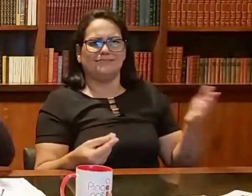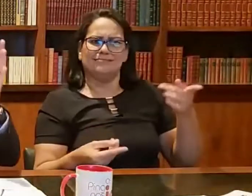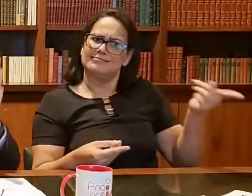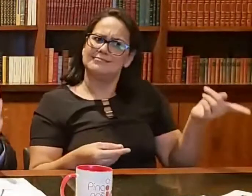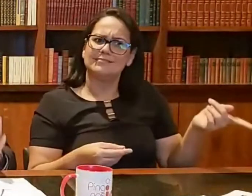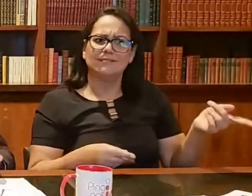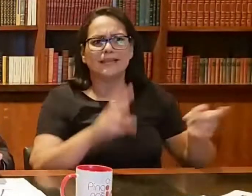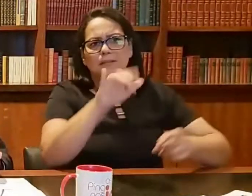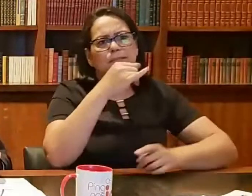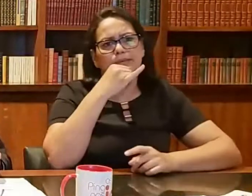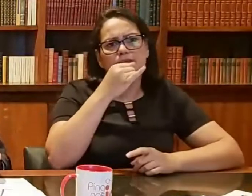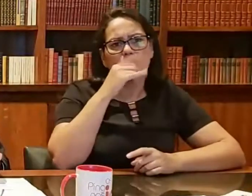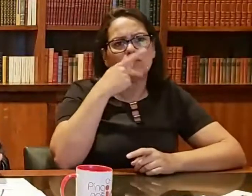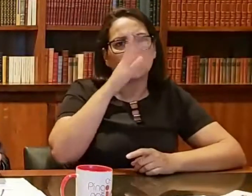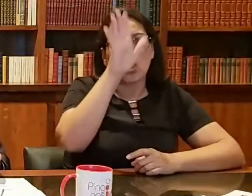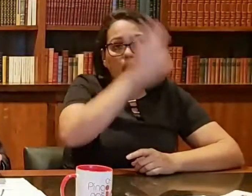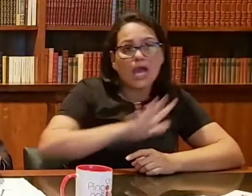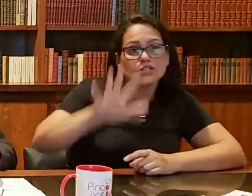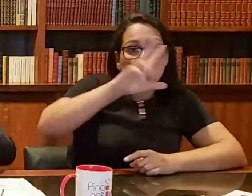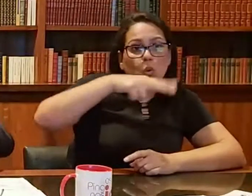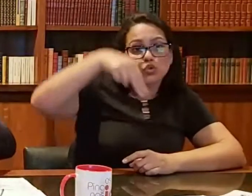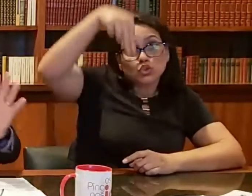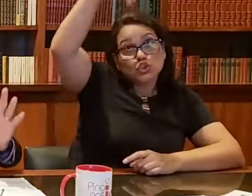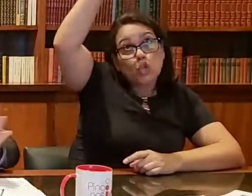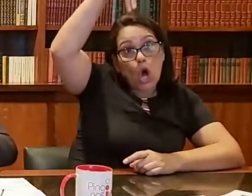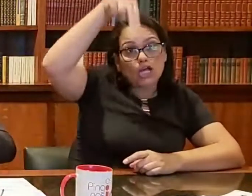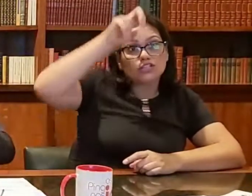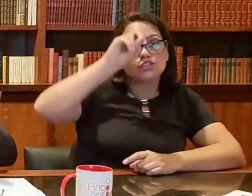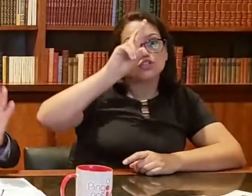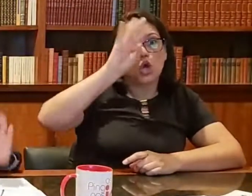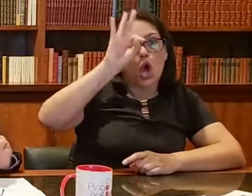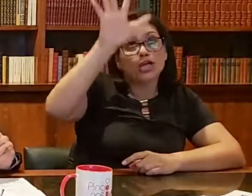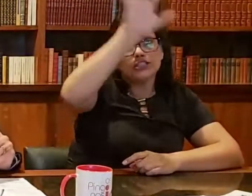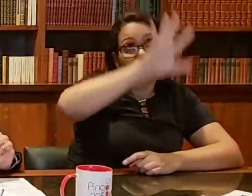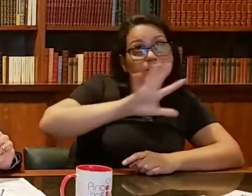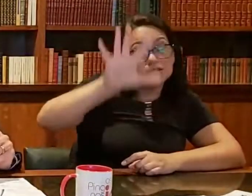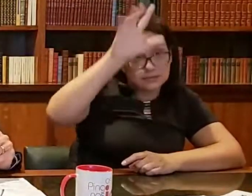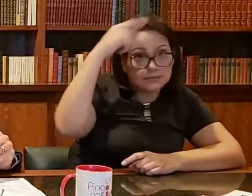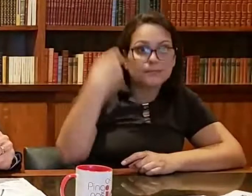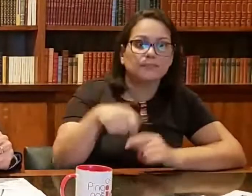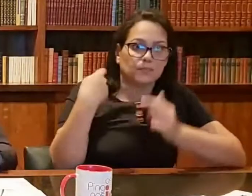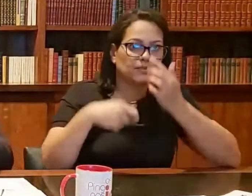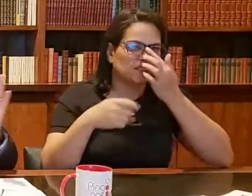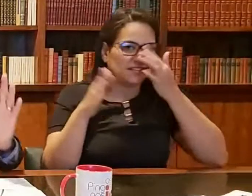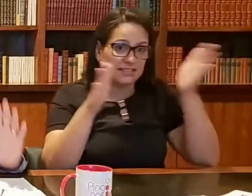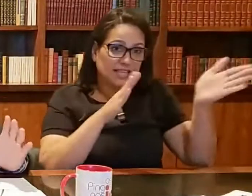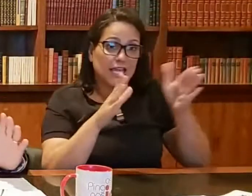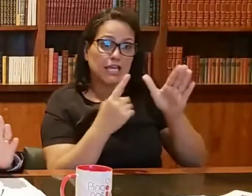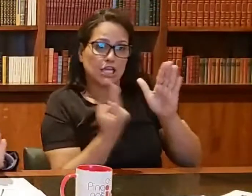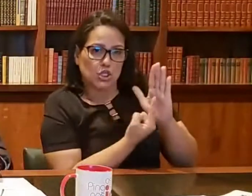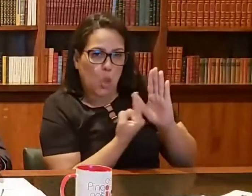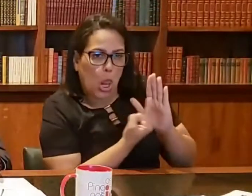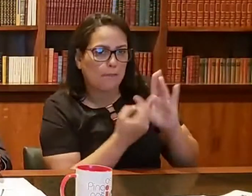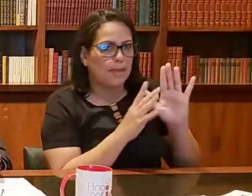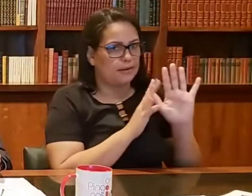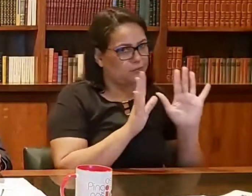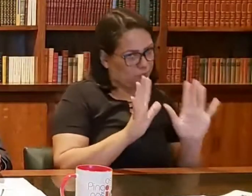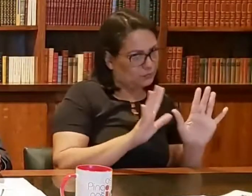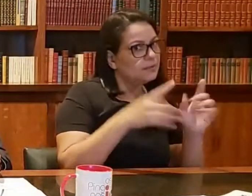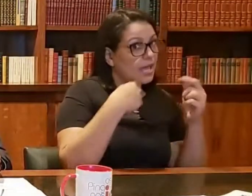nos 7 estados da região norte tem que ter um certo grau de isolamento ou medida